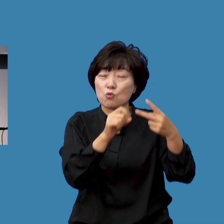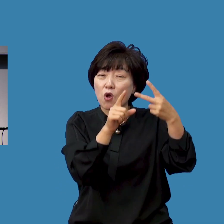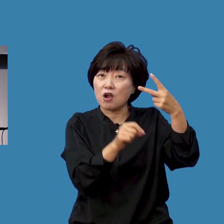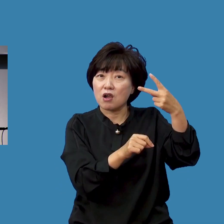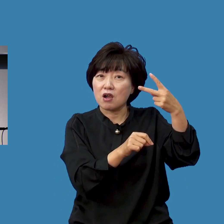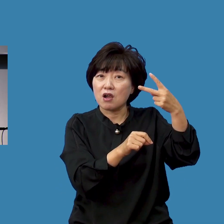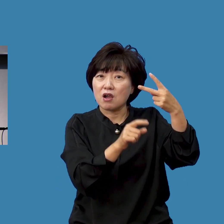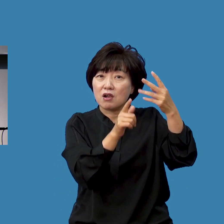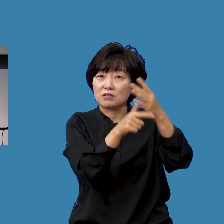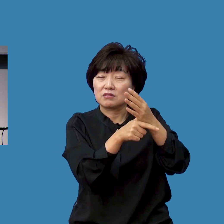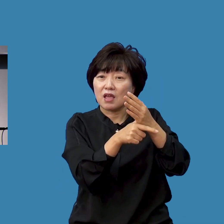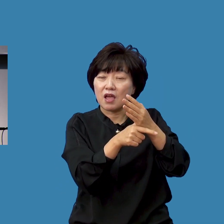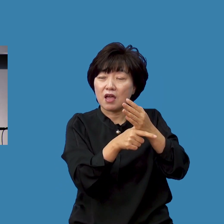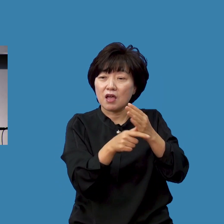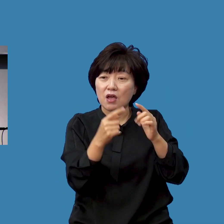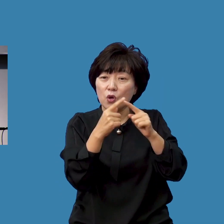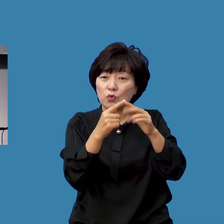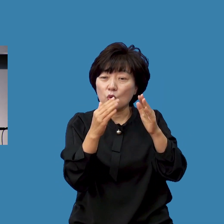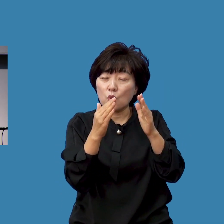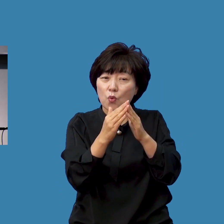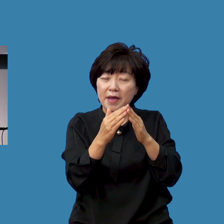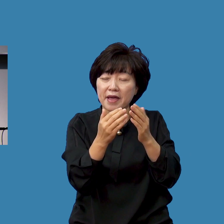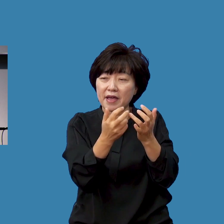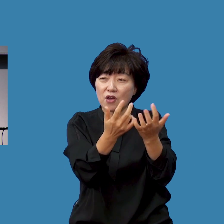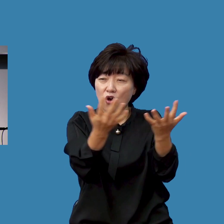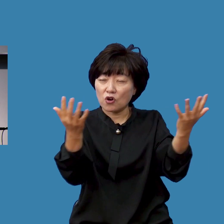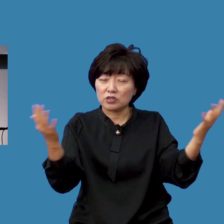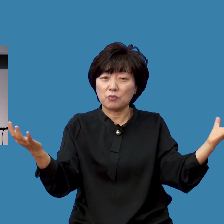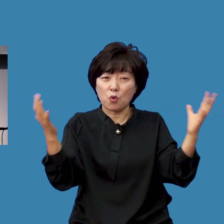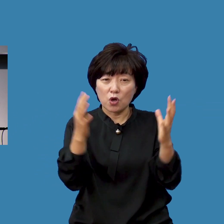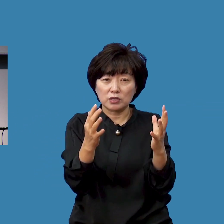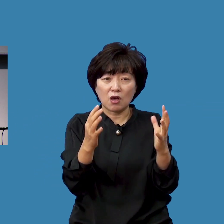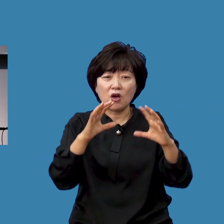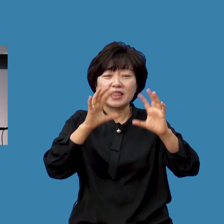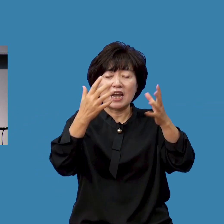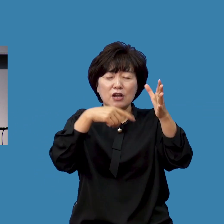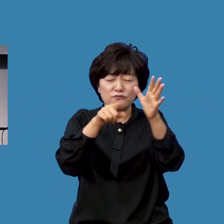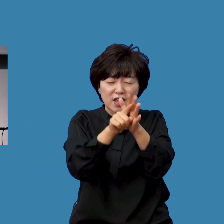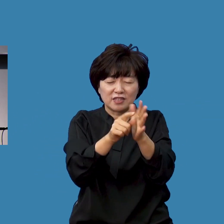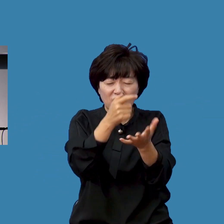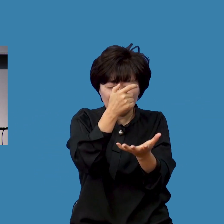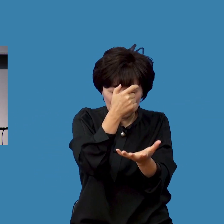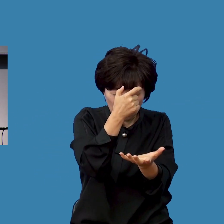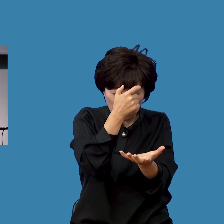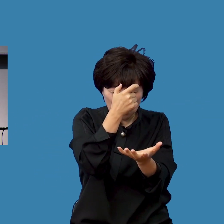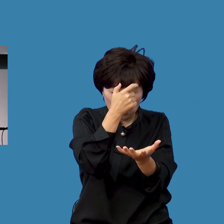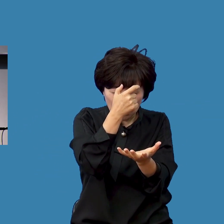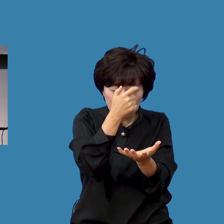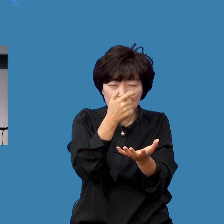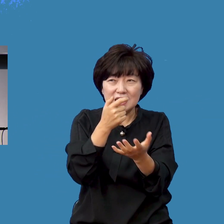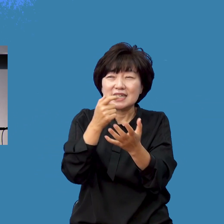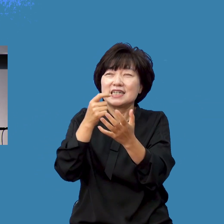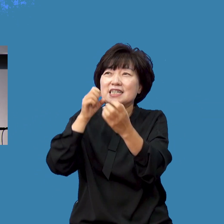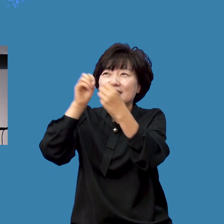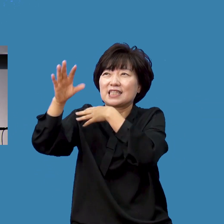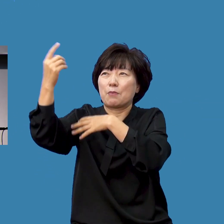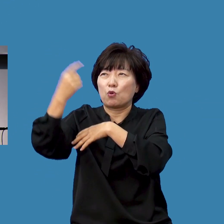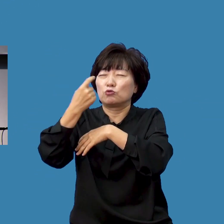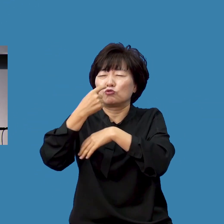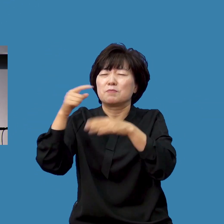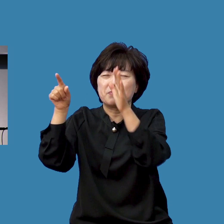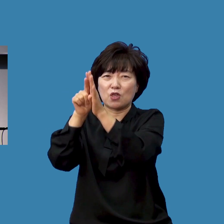그 2월 달에 저희 여러 교회가 한꺼번에 모여서 나라와 민족을 위해서 기도했습니다. 그러면 그 기도가 응답될 것을 믿어야 되는